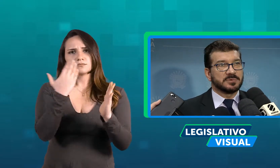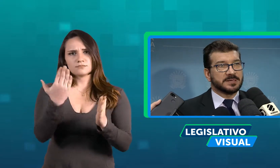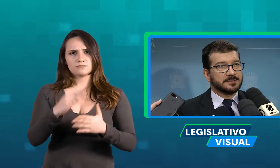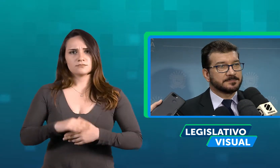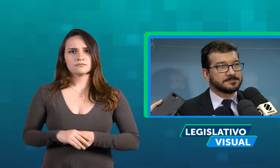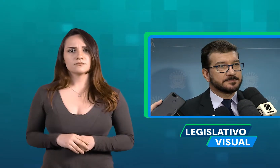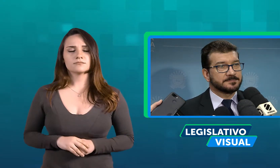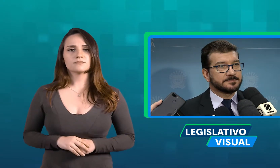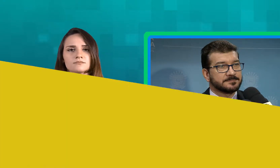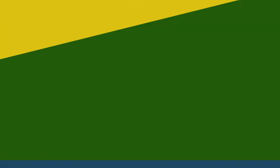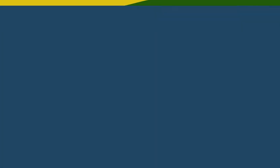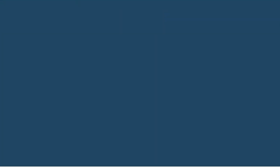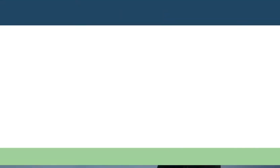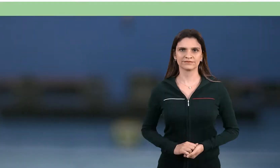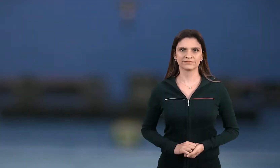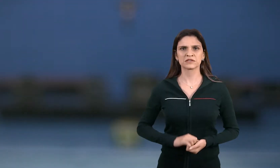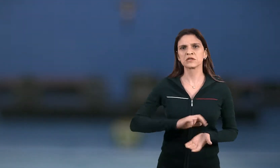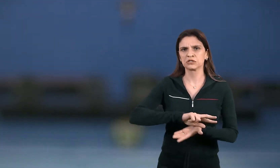audiência pública.